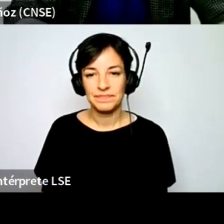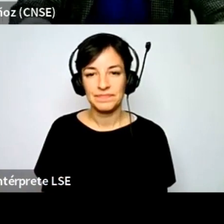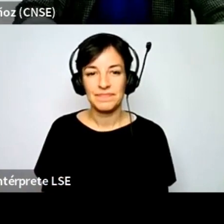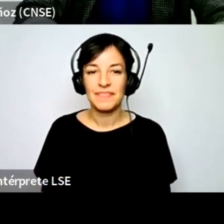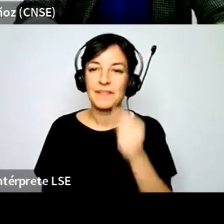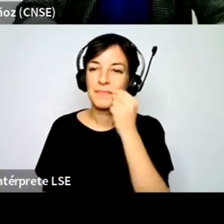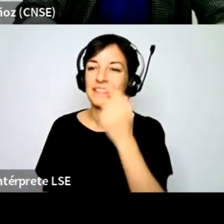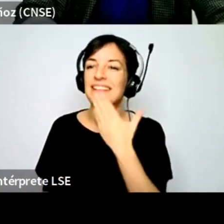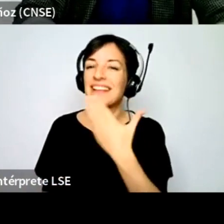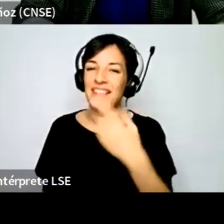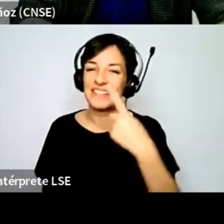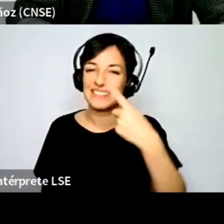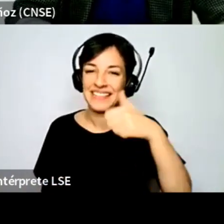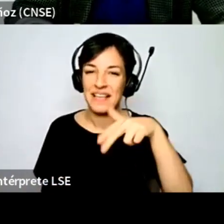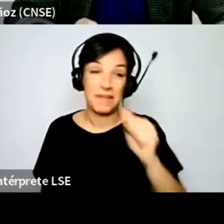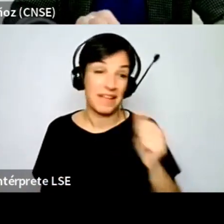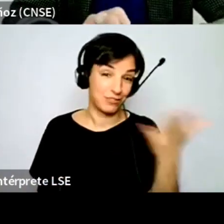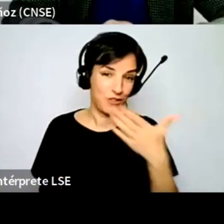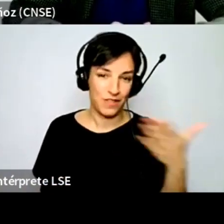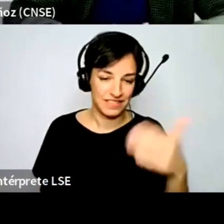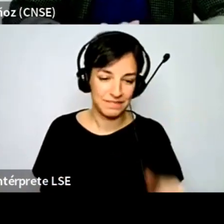Muchísimas gracias, Gemma. En todas.